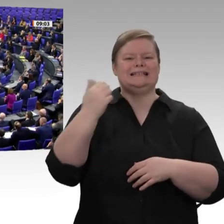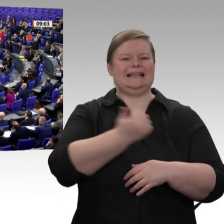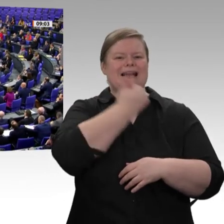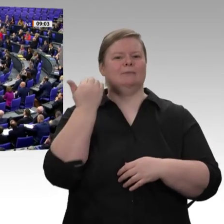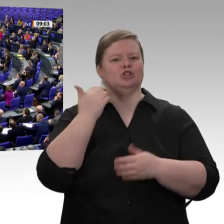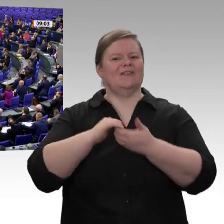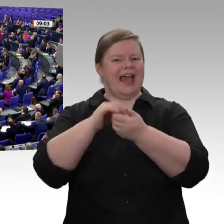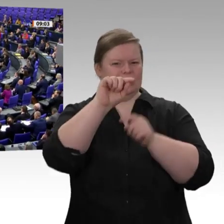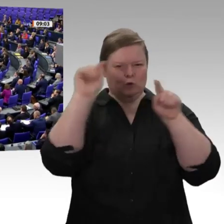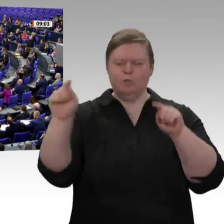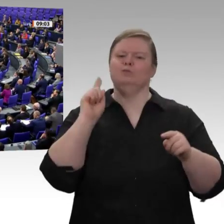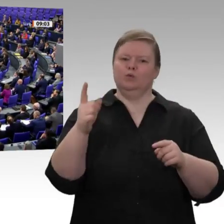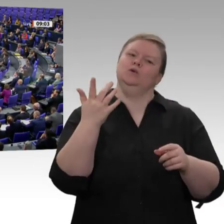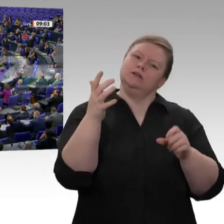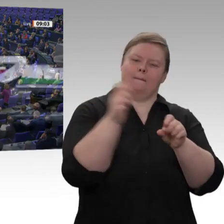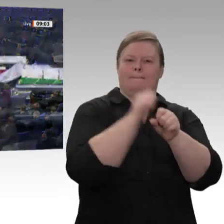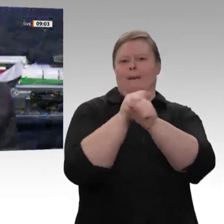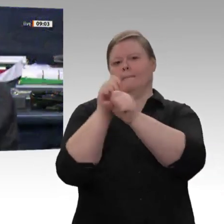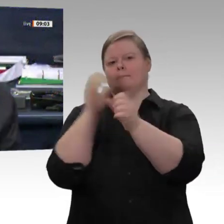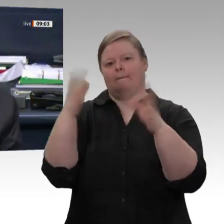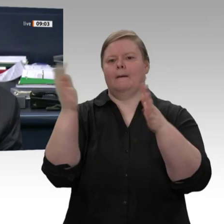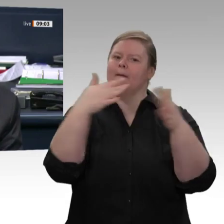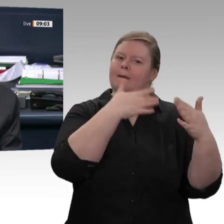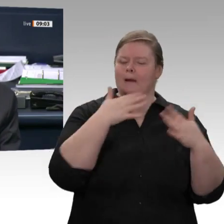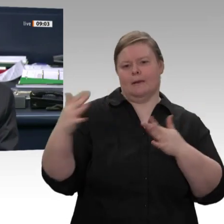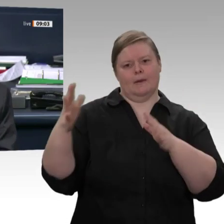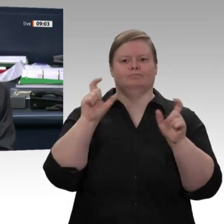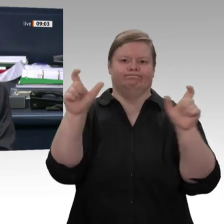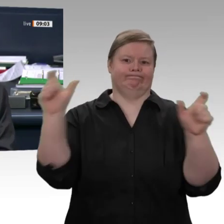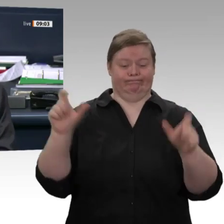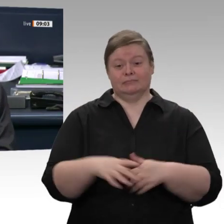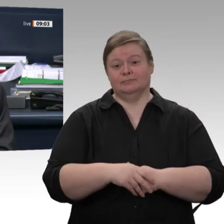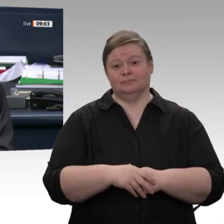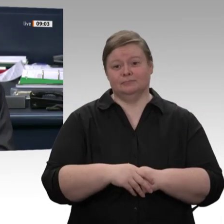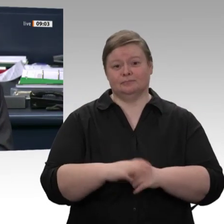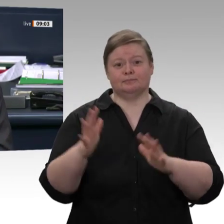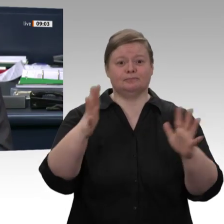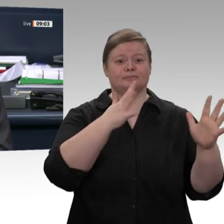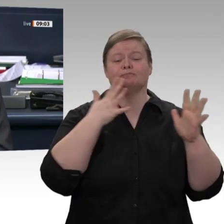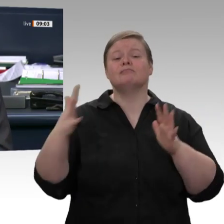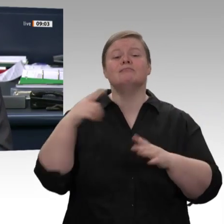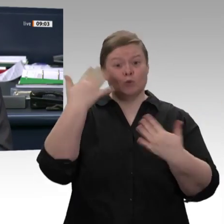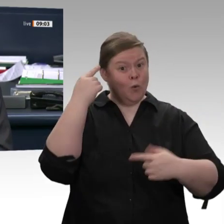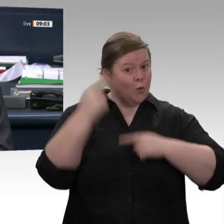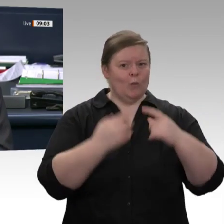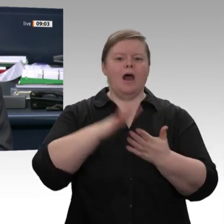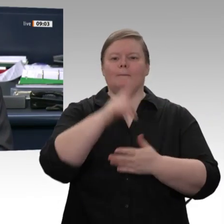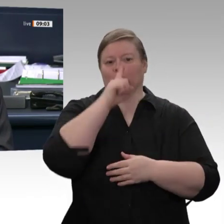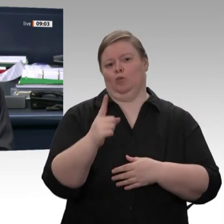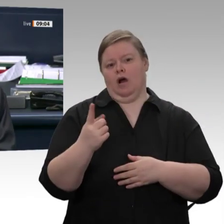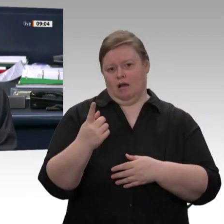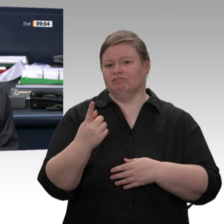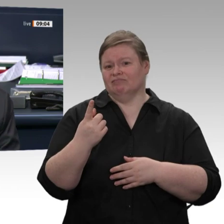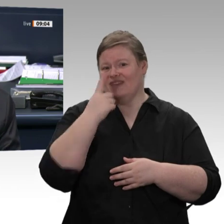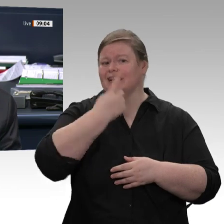Raum. Sie wachsen in einem vergifteten gesellschaftlichen Klima, in dem das Ressentiment gegenüber dem Fremden und